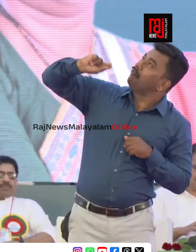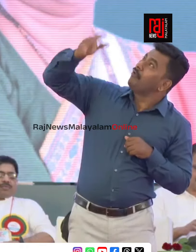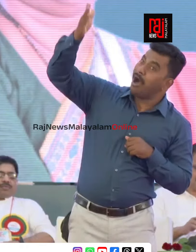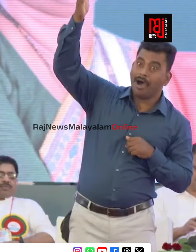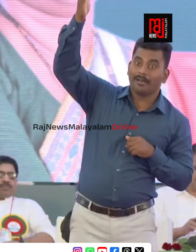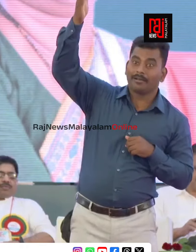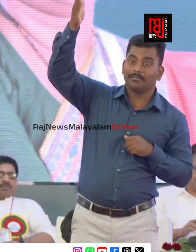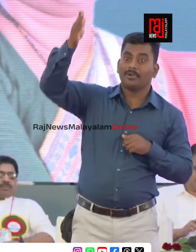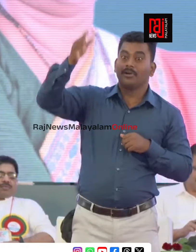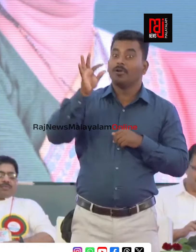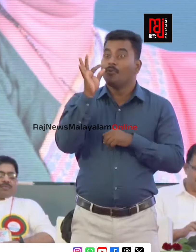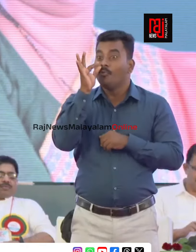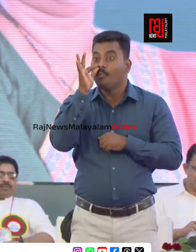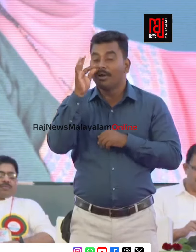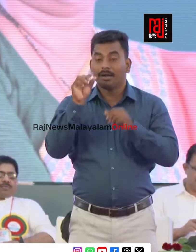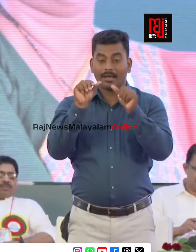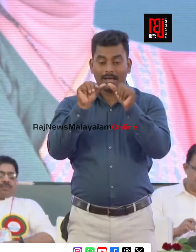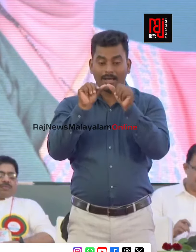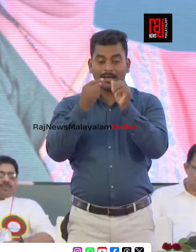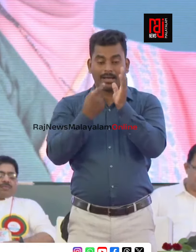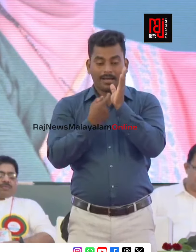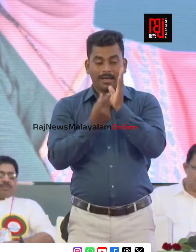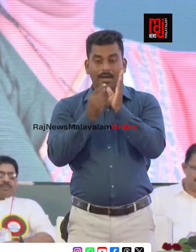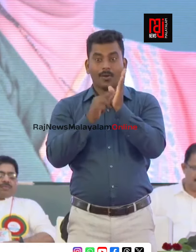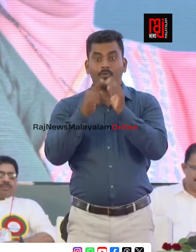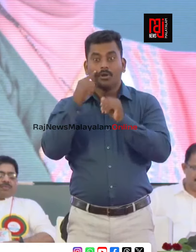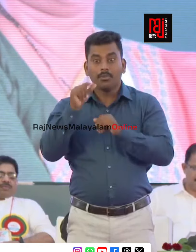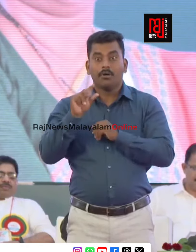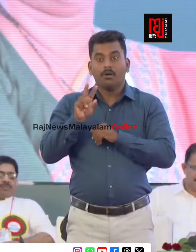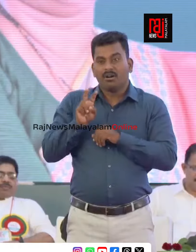2016 സിവിൽ സർവീസ് പരീക്ഷയിൽ